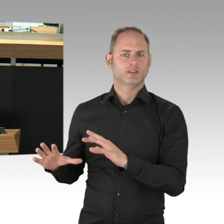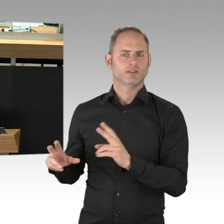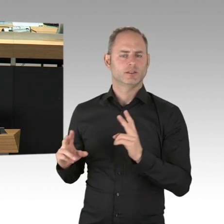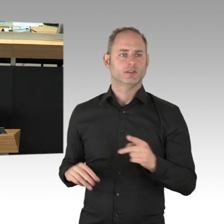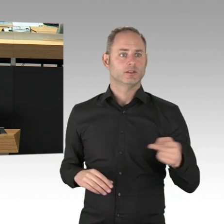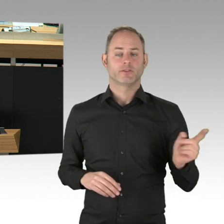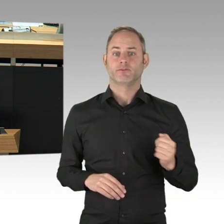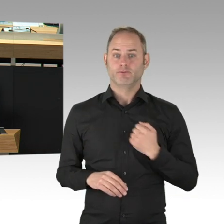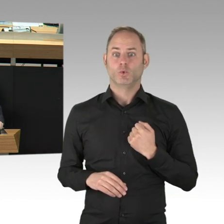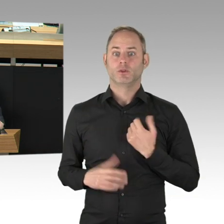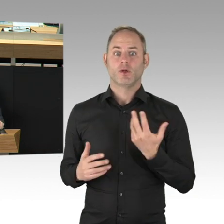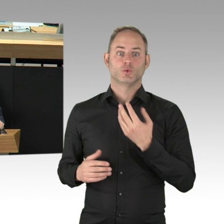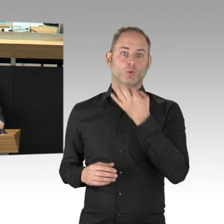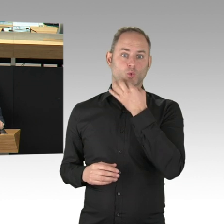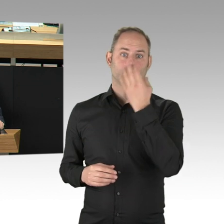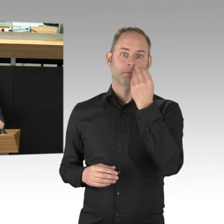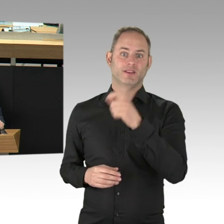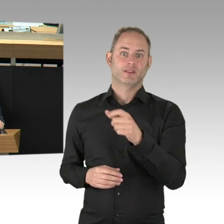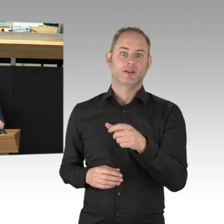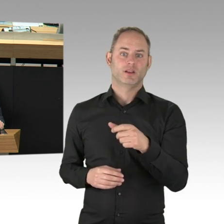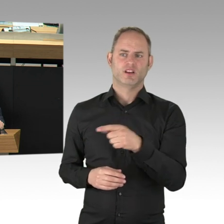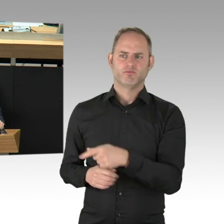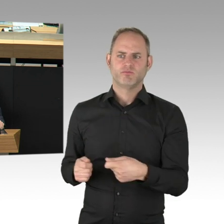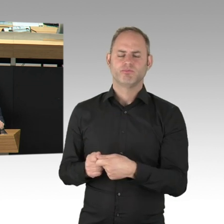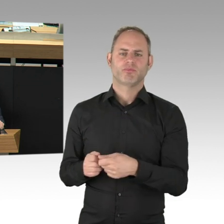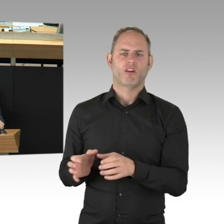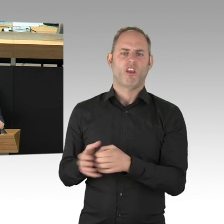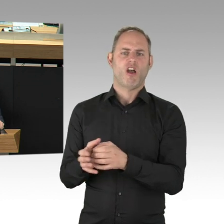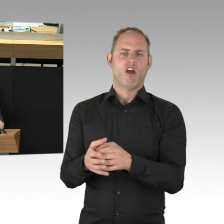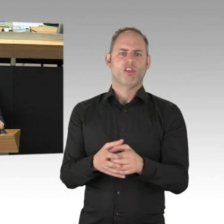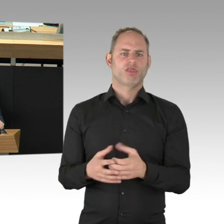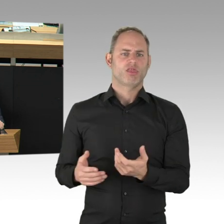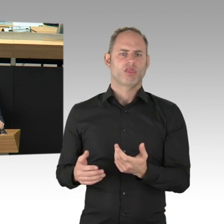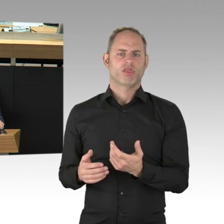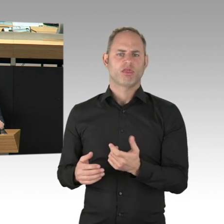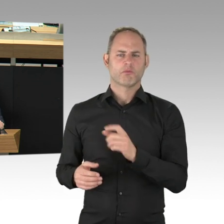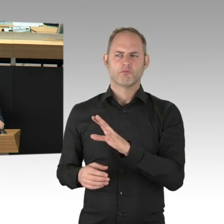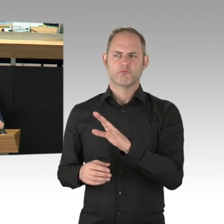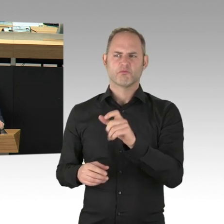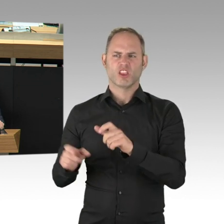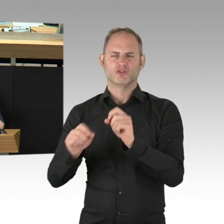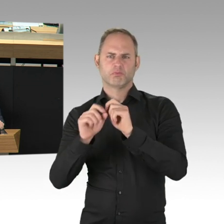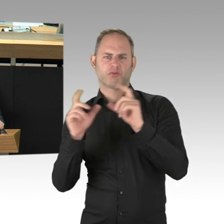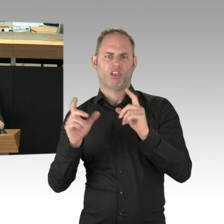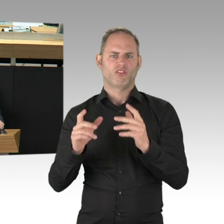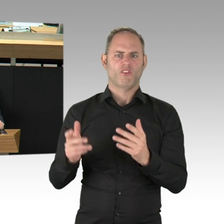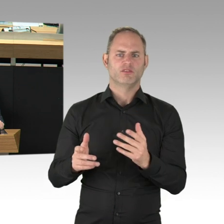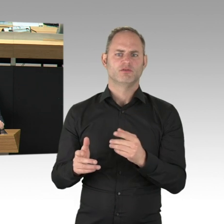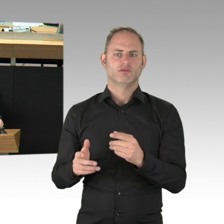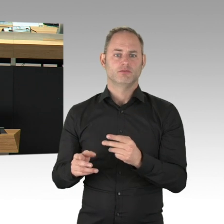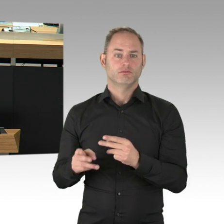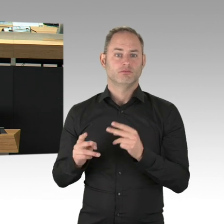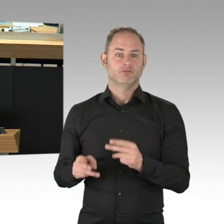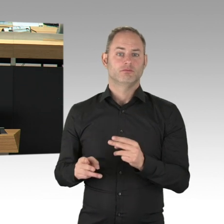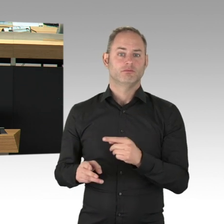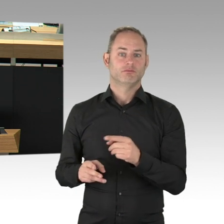Wer uns, die einzigen aufrechten Gegner des Islamismus in Deutschland, angreift, der stellt sich damit automatisch auch